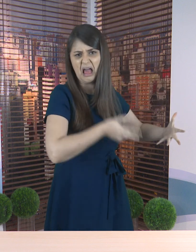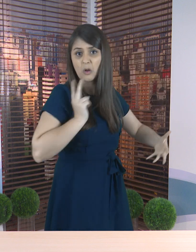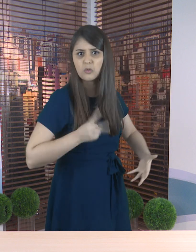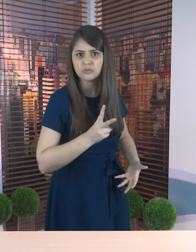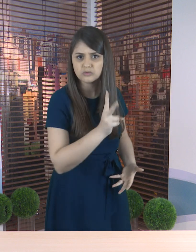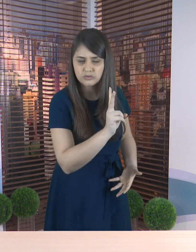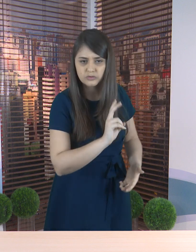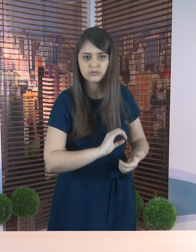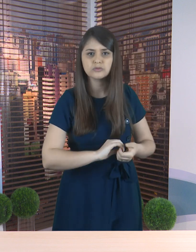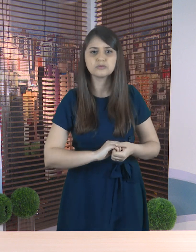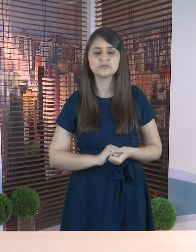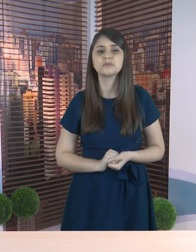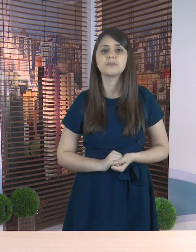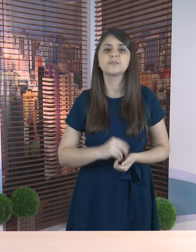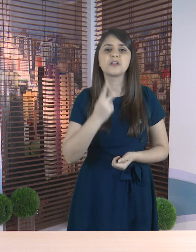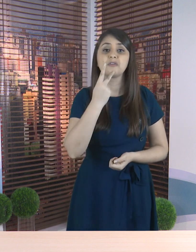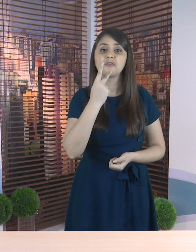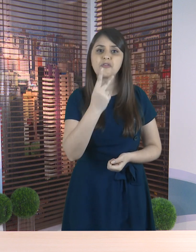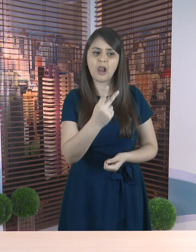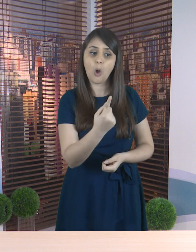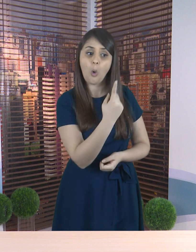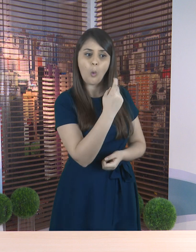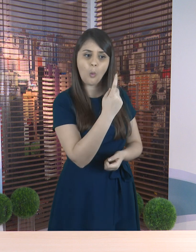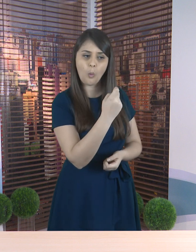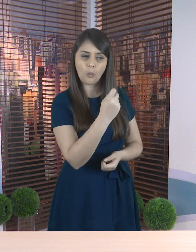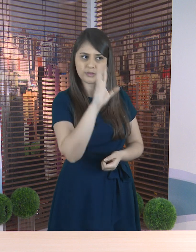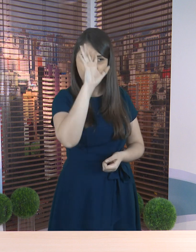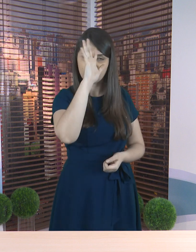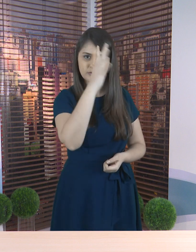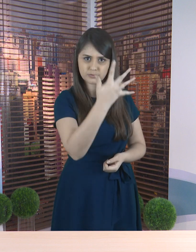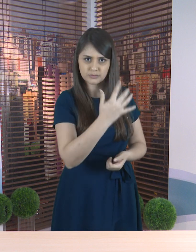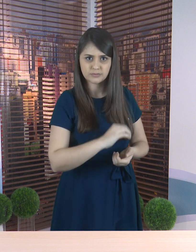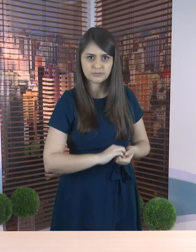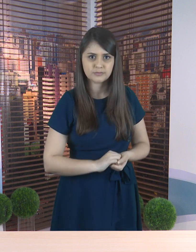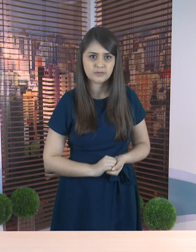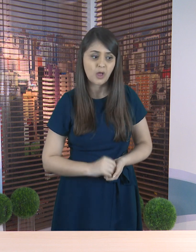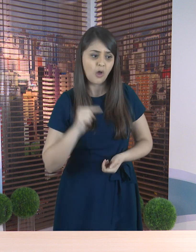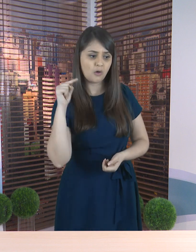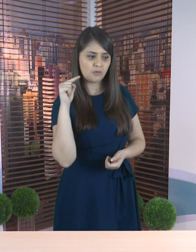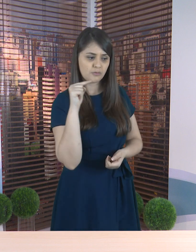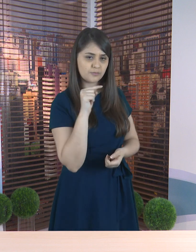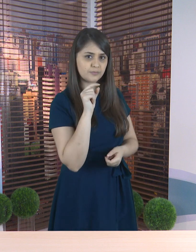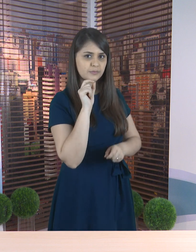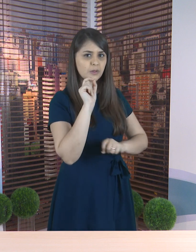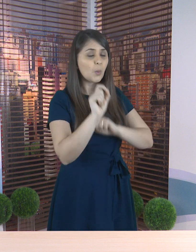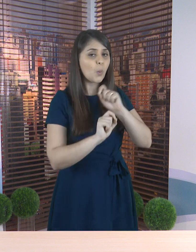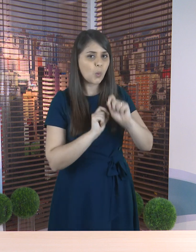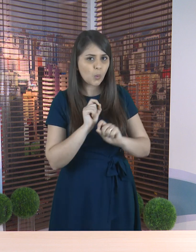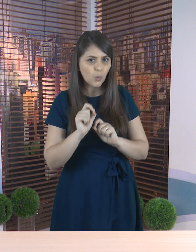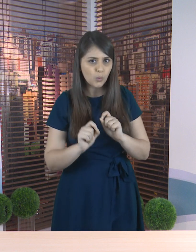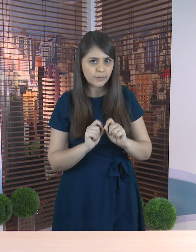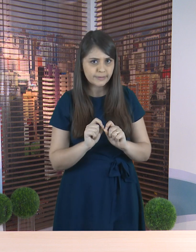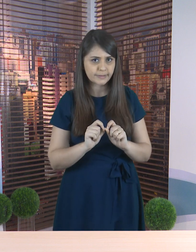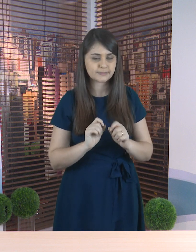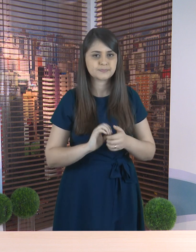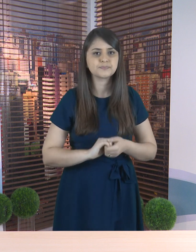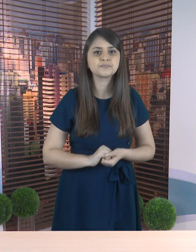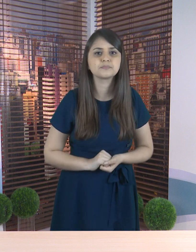aflição. Primeiro passo, purificação moral. Nos versículos 13 a 20